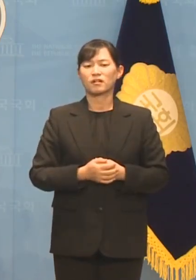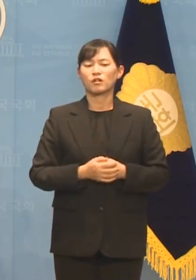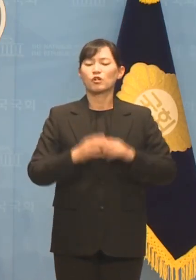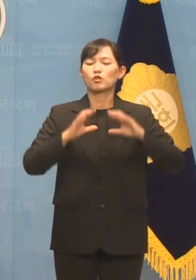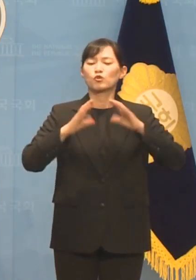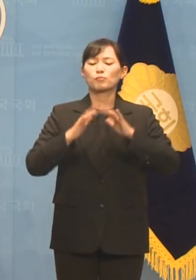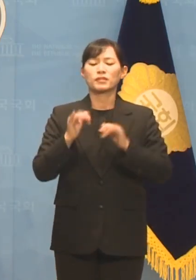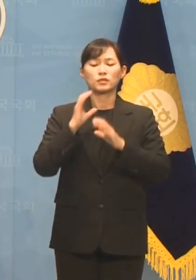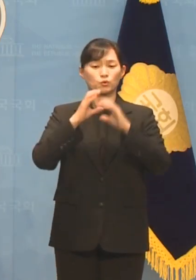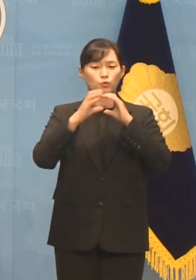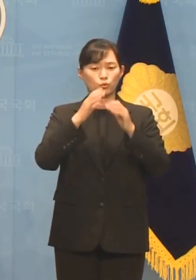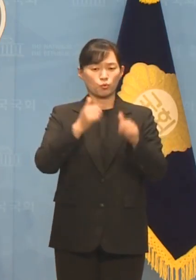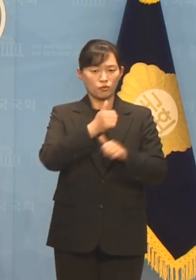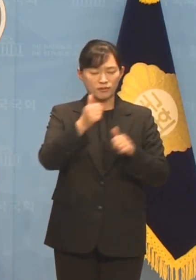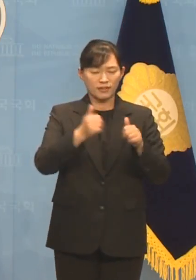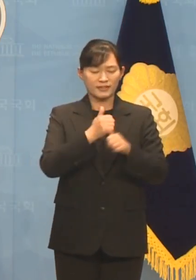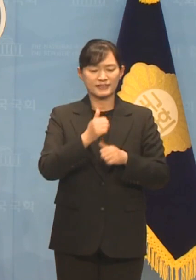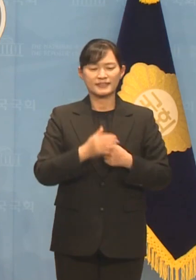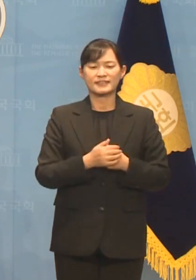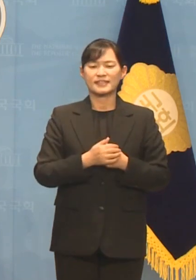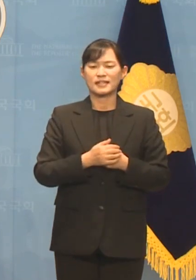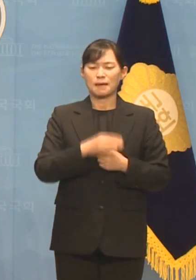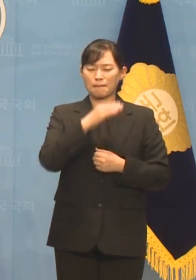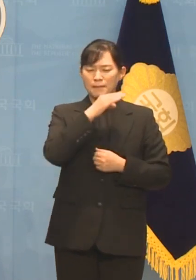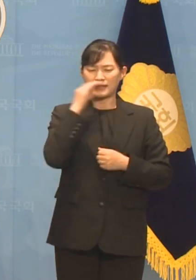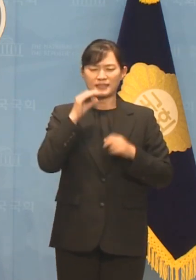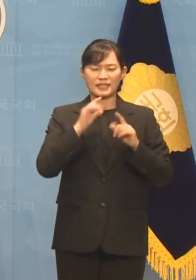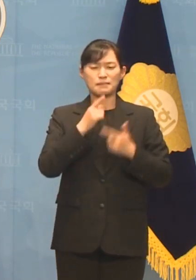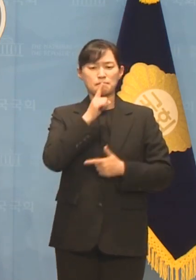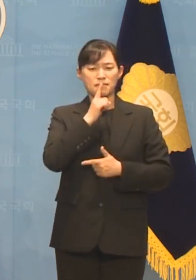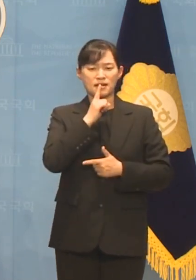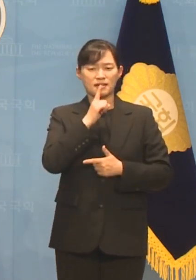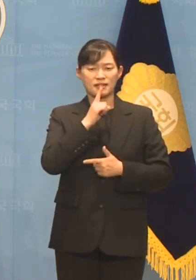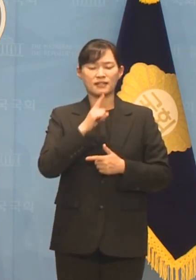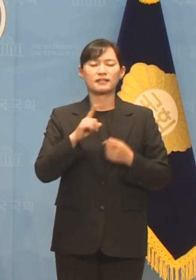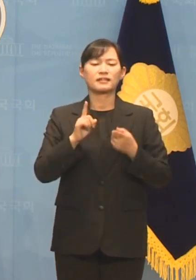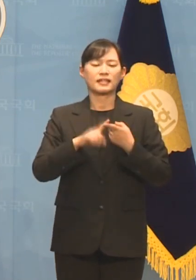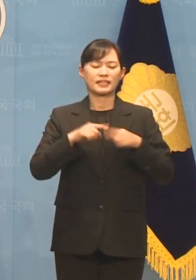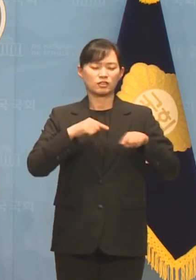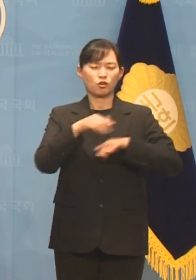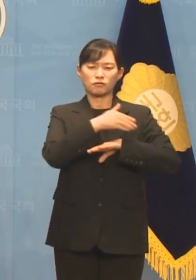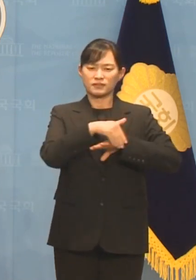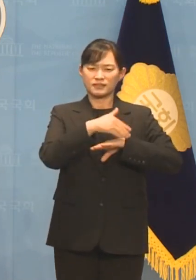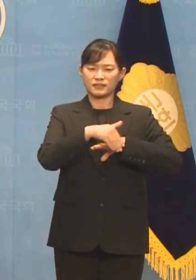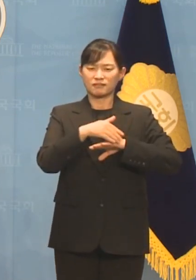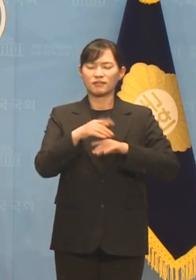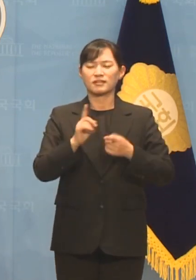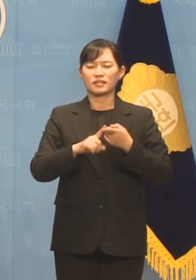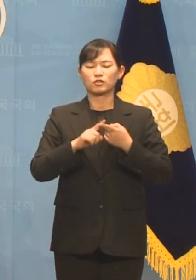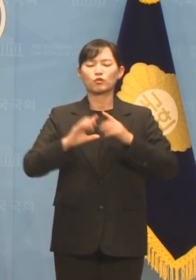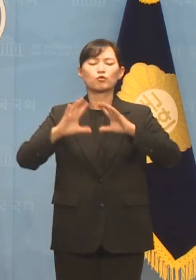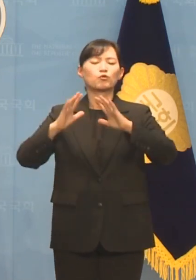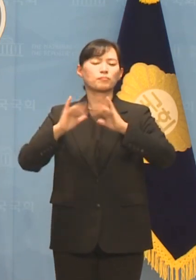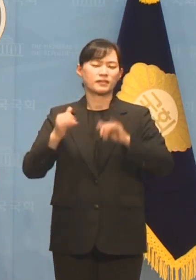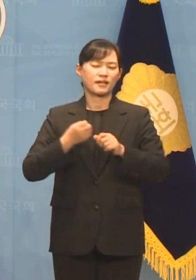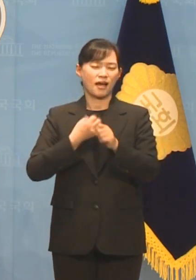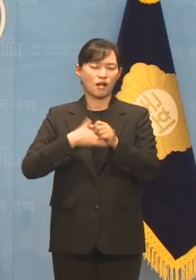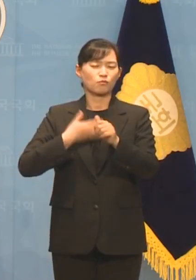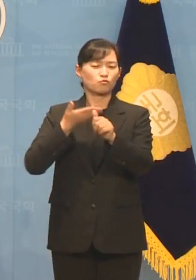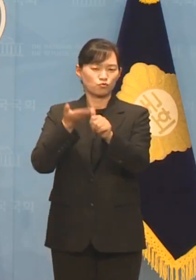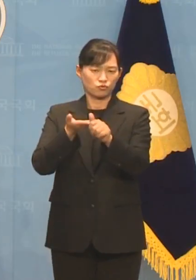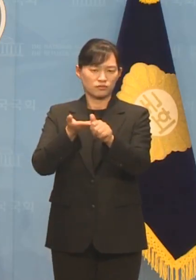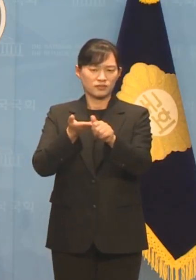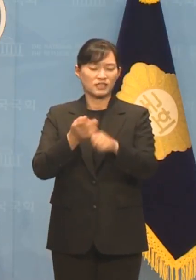국민소통위원회는 정제되지 않은 국민의힘 대선주자들의 거친 정책과 발언에 대해 국민께 알리는 거친